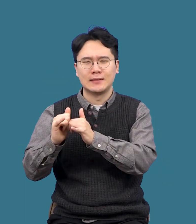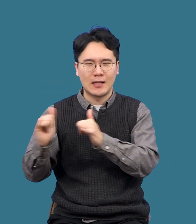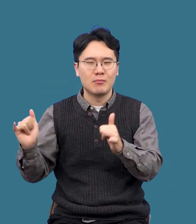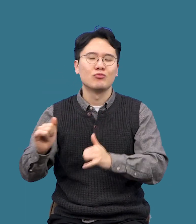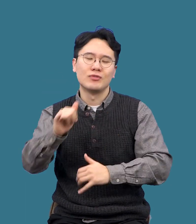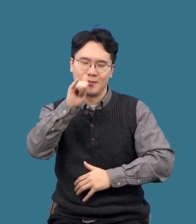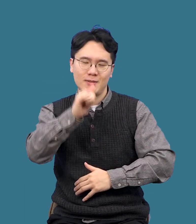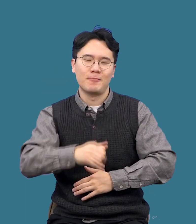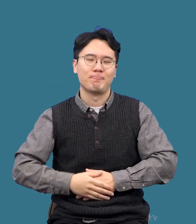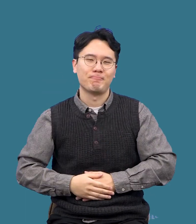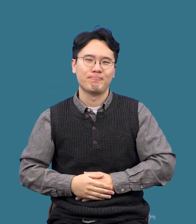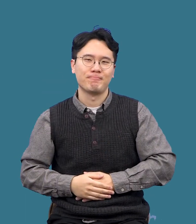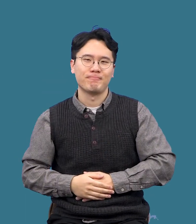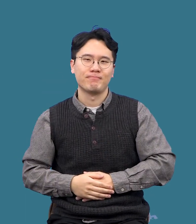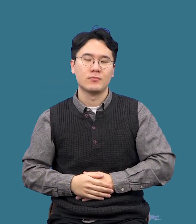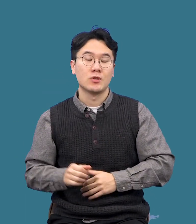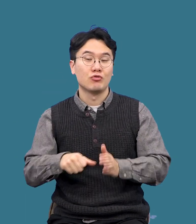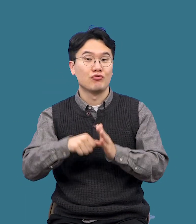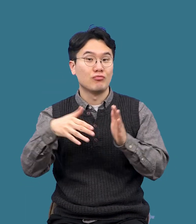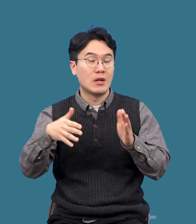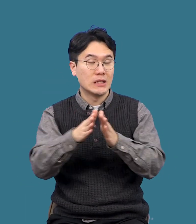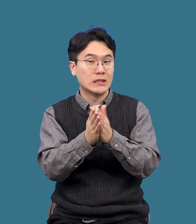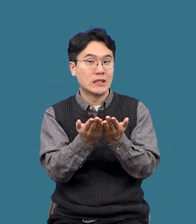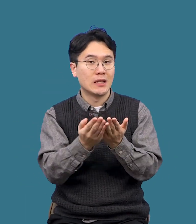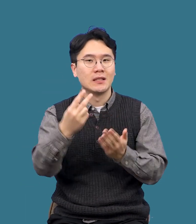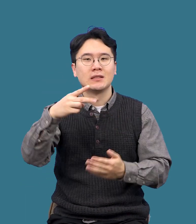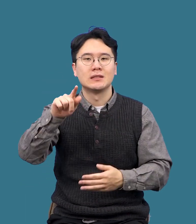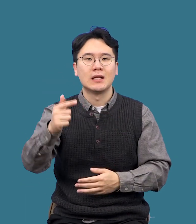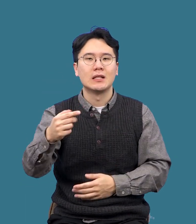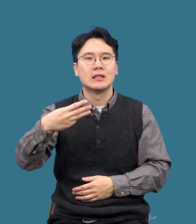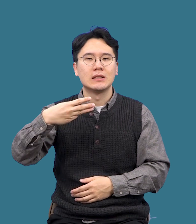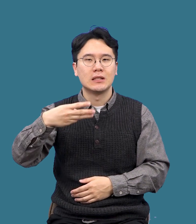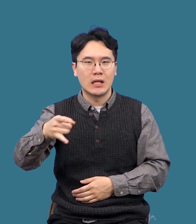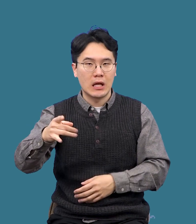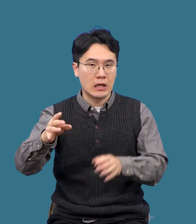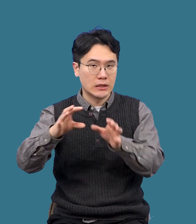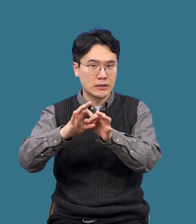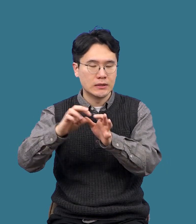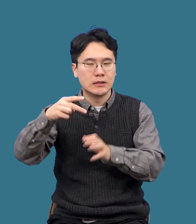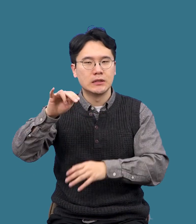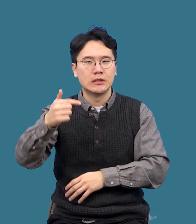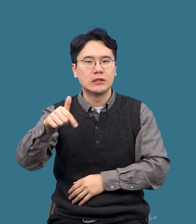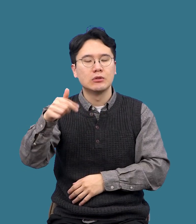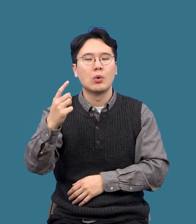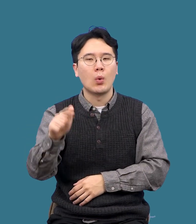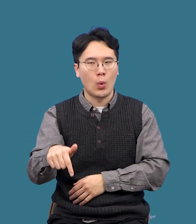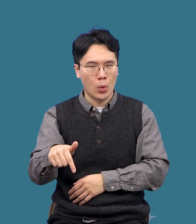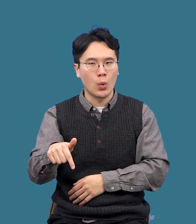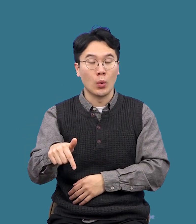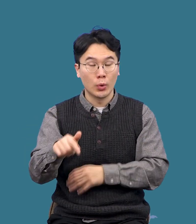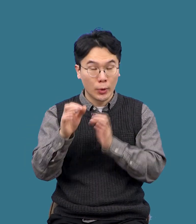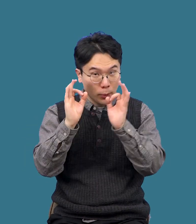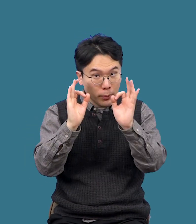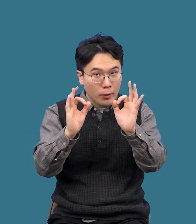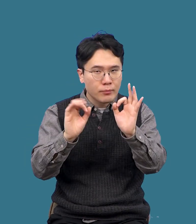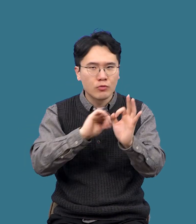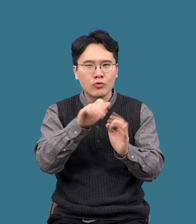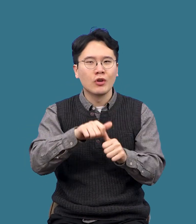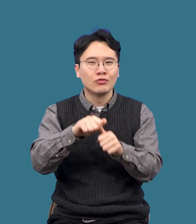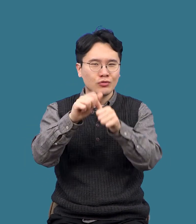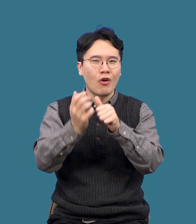그래서 우리가 저 유명한 단테의 신곡을 보면 우리 구원받은 사람들이 가는 천국도 똑같은 천국이